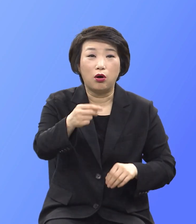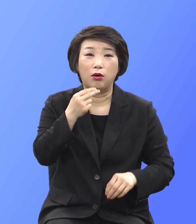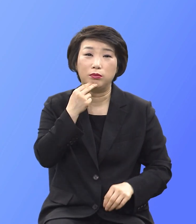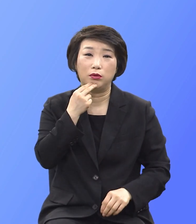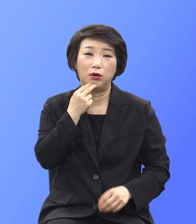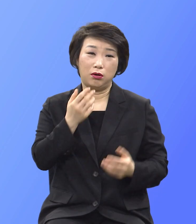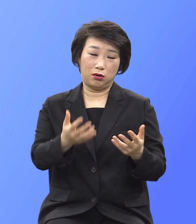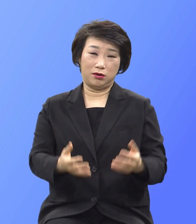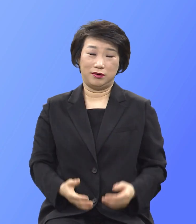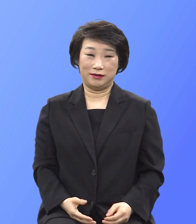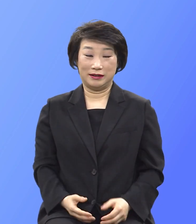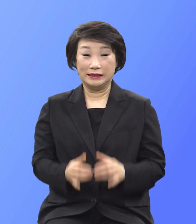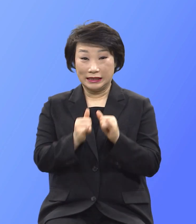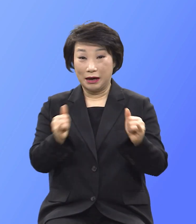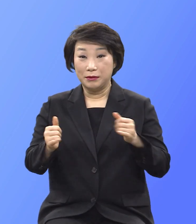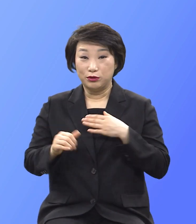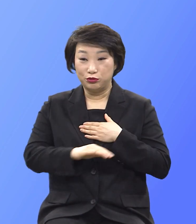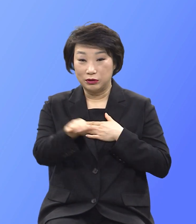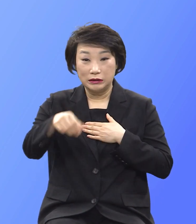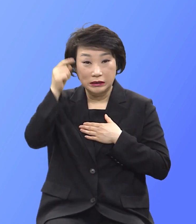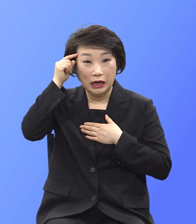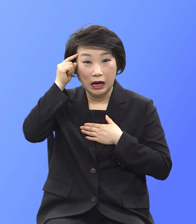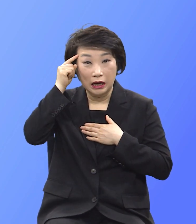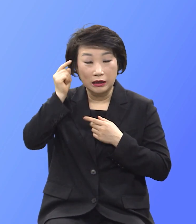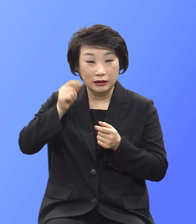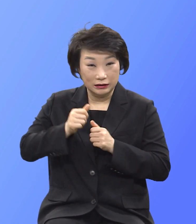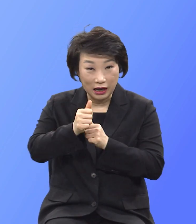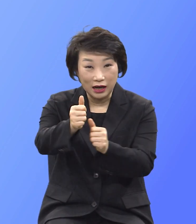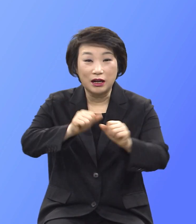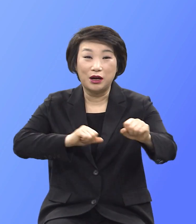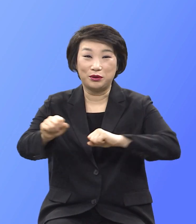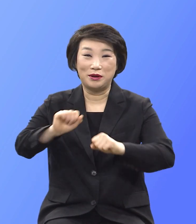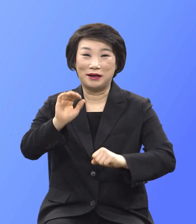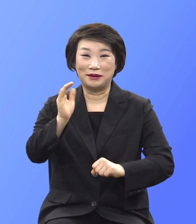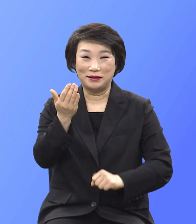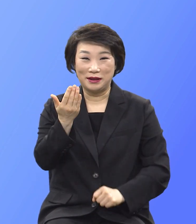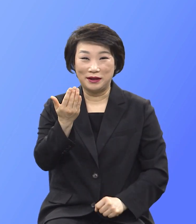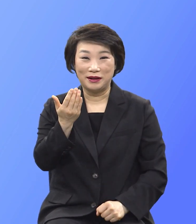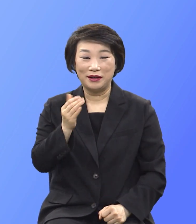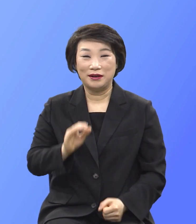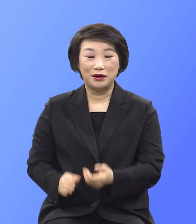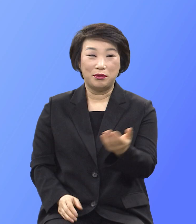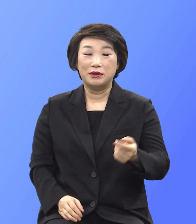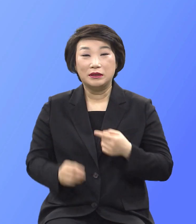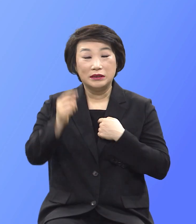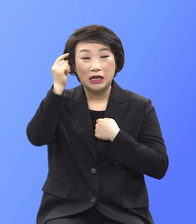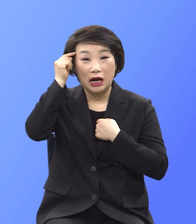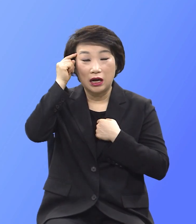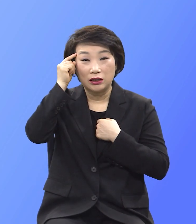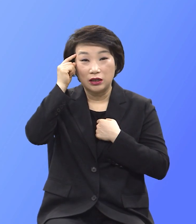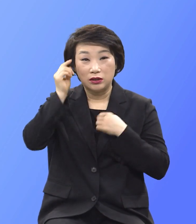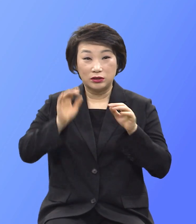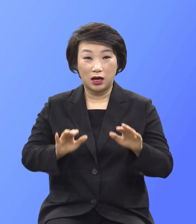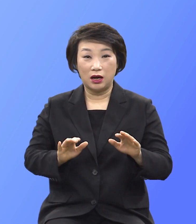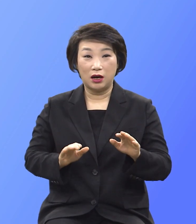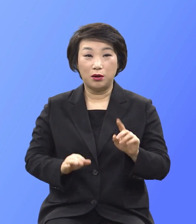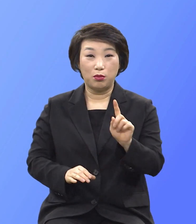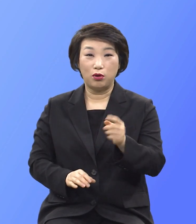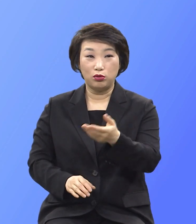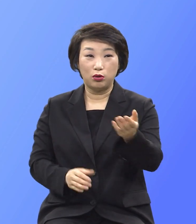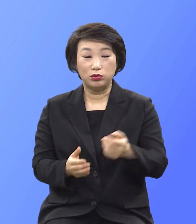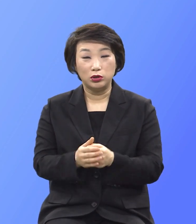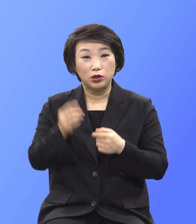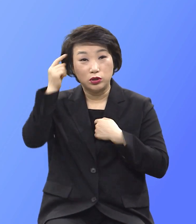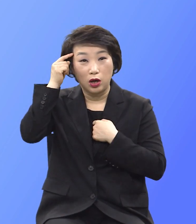거예요. 사람은 생각대로 움직이는 것입니다. 이 생각이 왜? 뭐